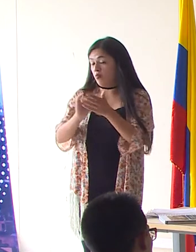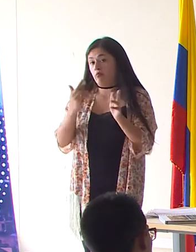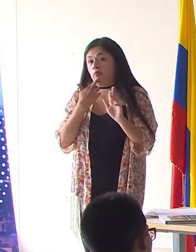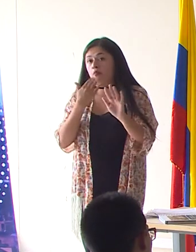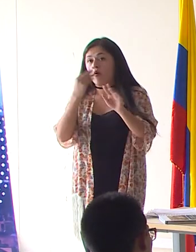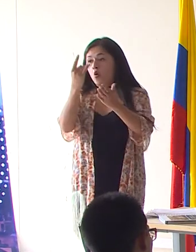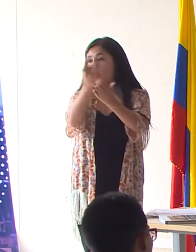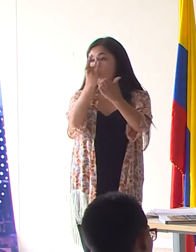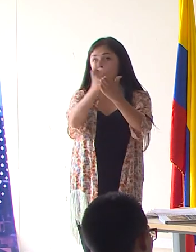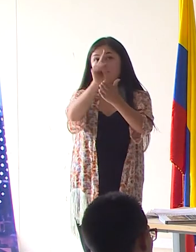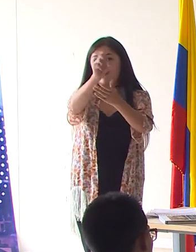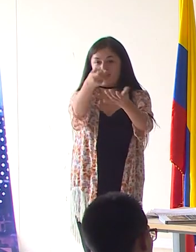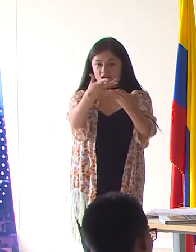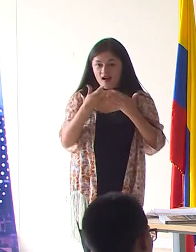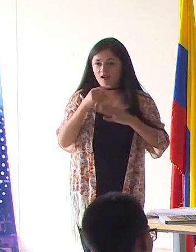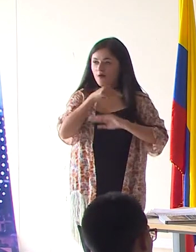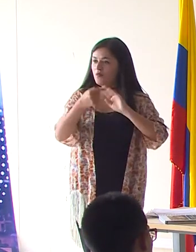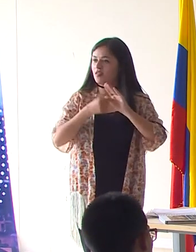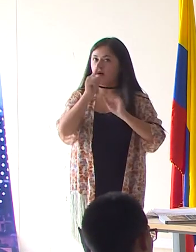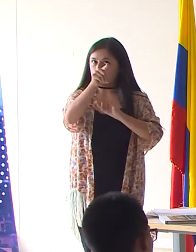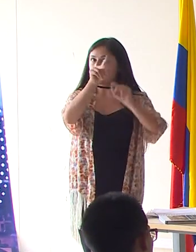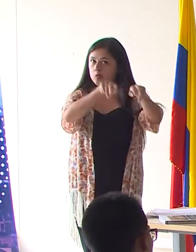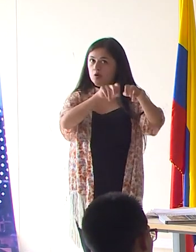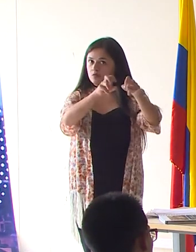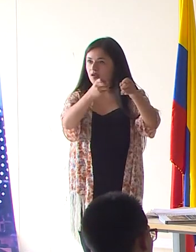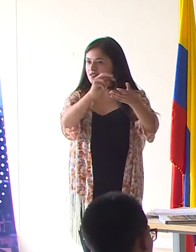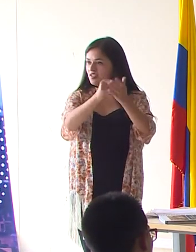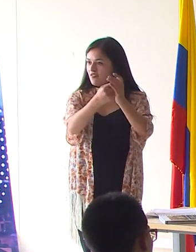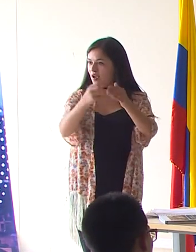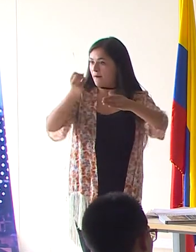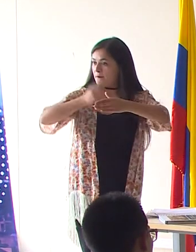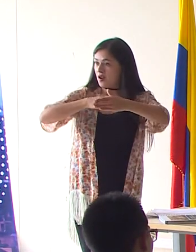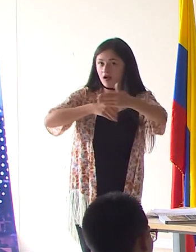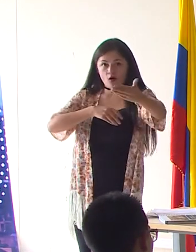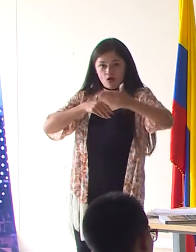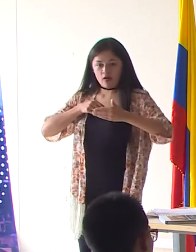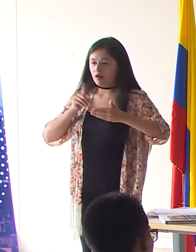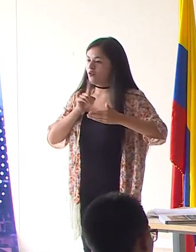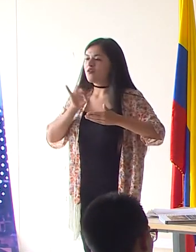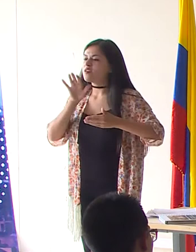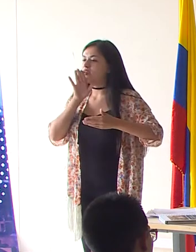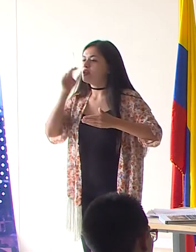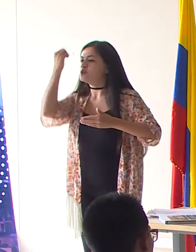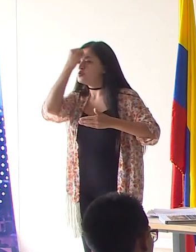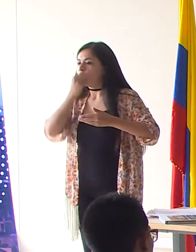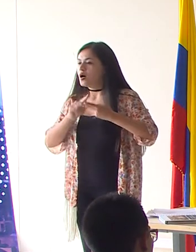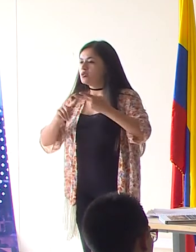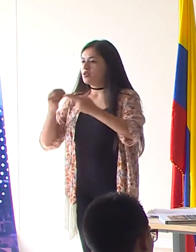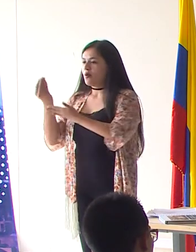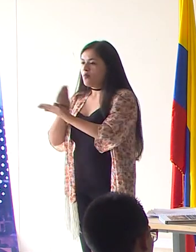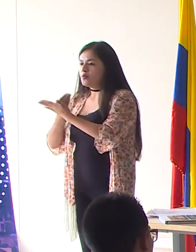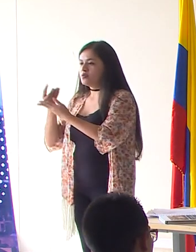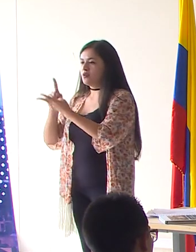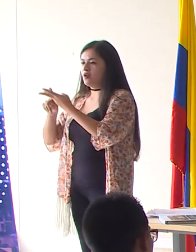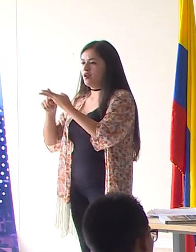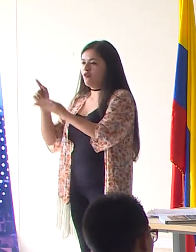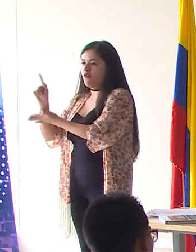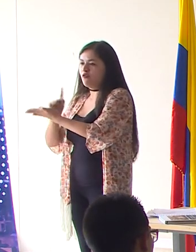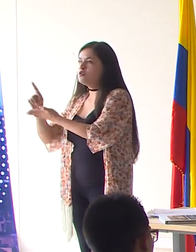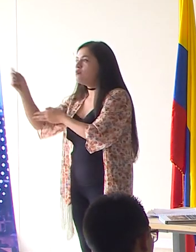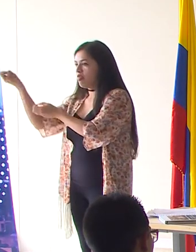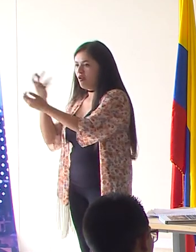aporte los alimentos de bogotá y no precisamente lo está aportando soacha lo está aportando funza mosquera la sabana de